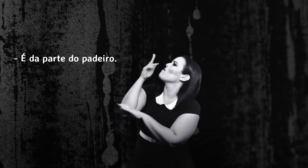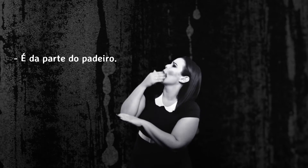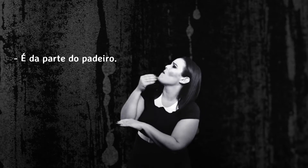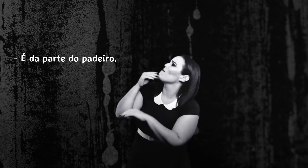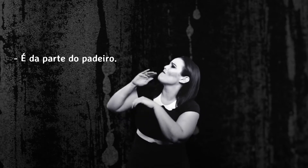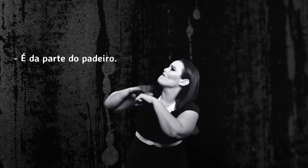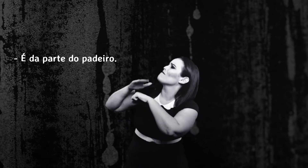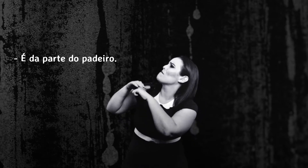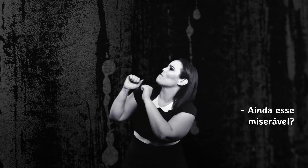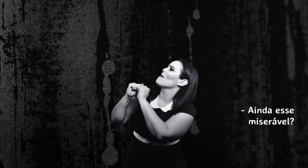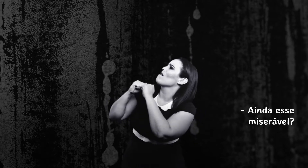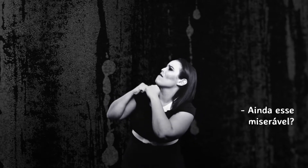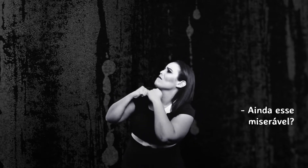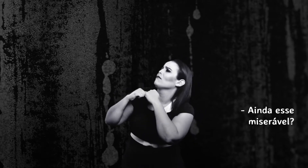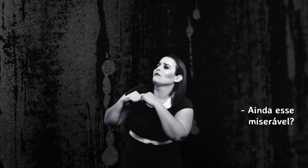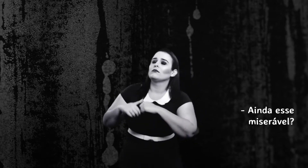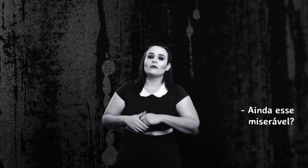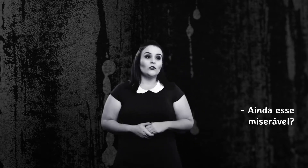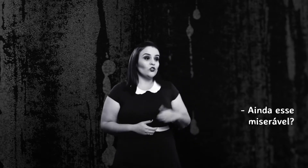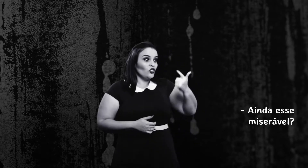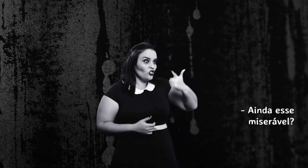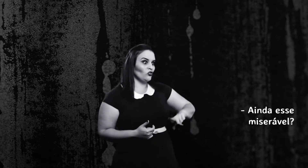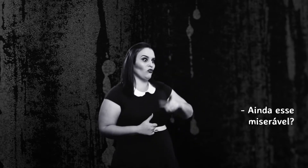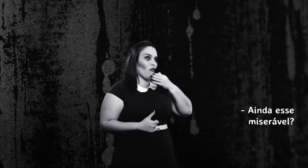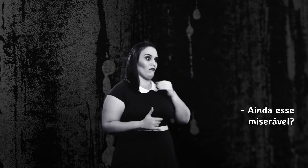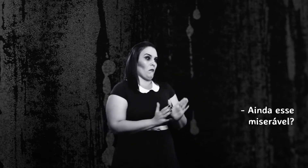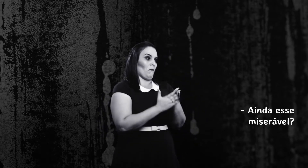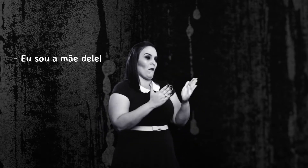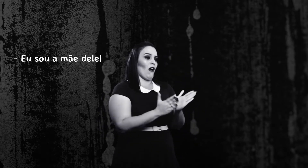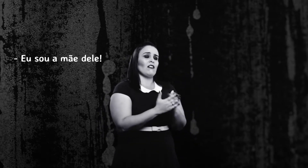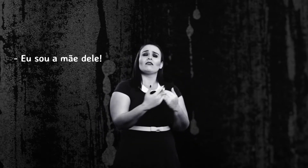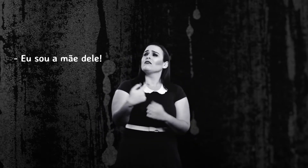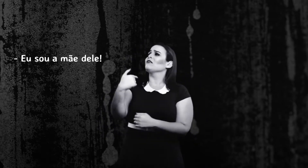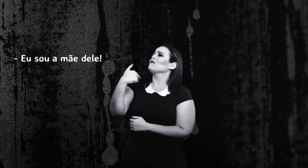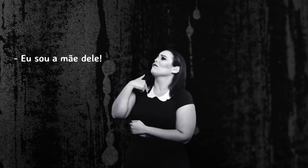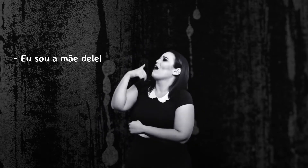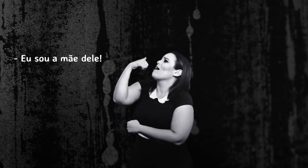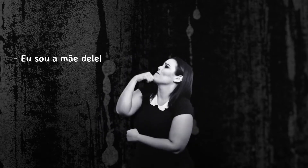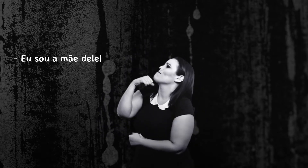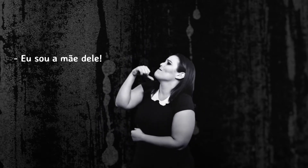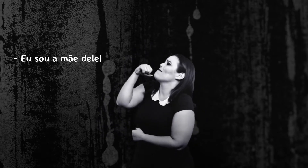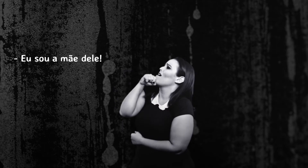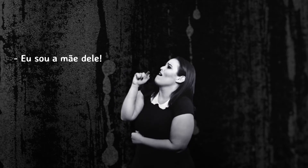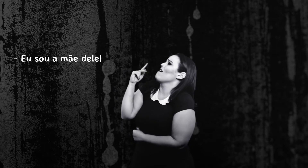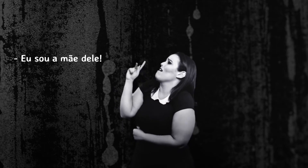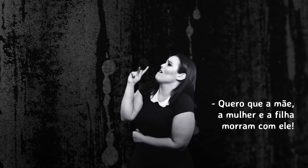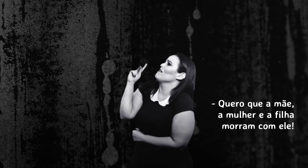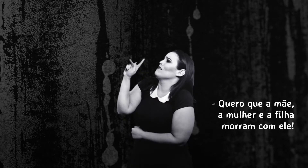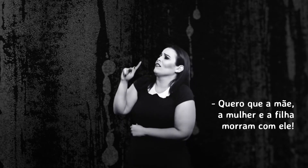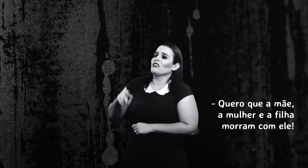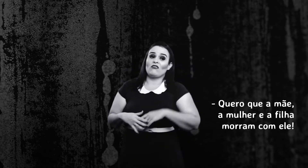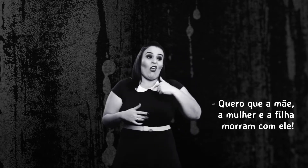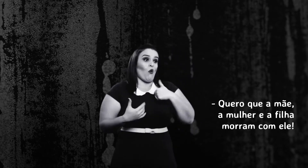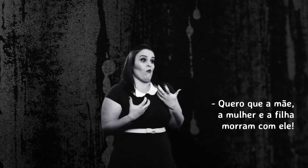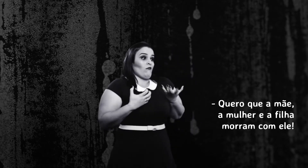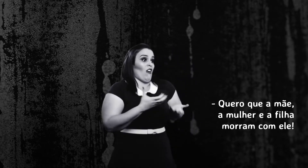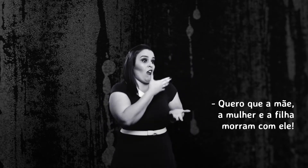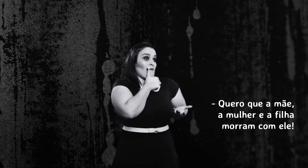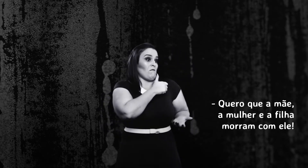padeiro. Ainda esse miserável. Eu sou a mãe dele. Quero que a mãe, a mulher e a filha